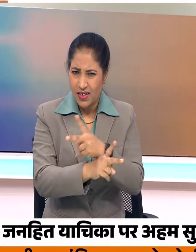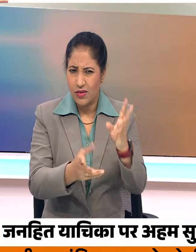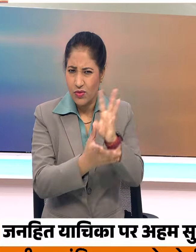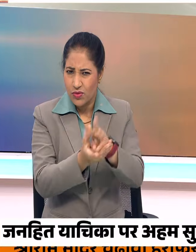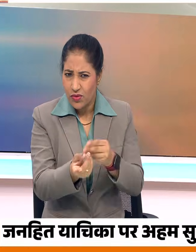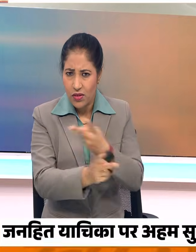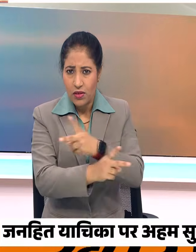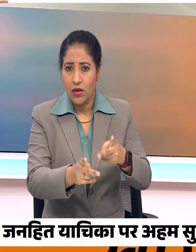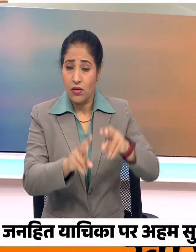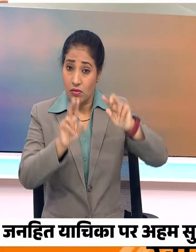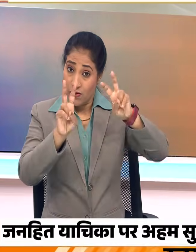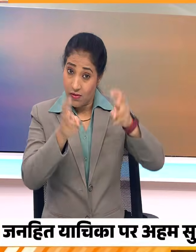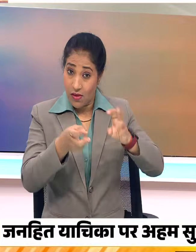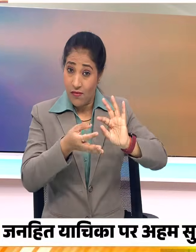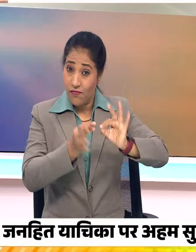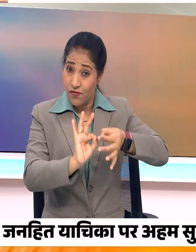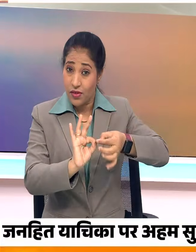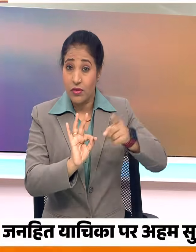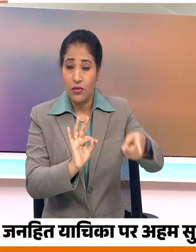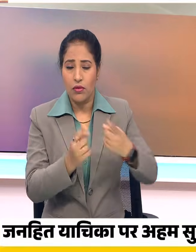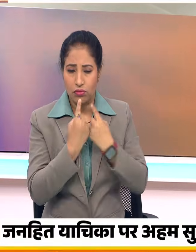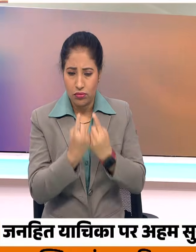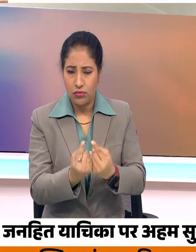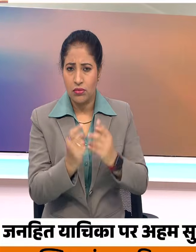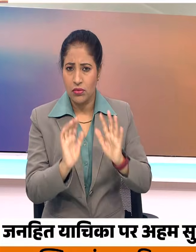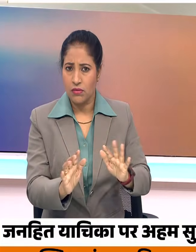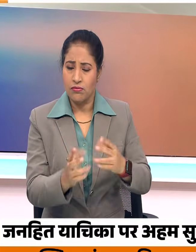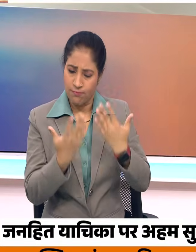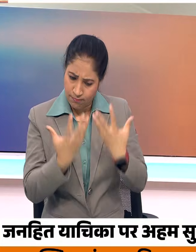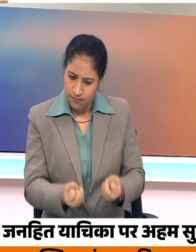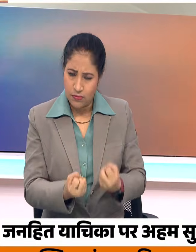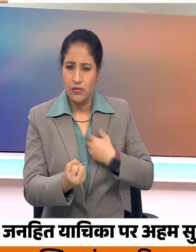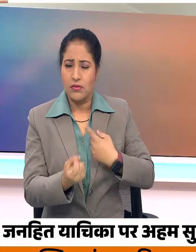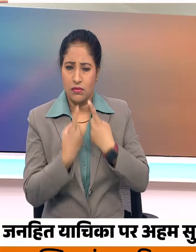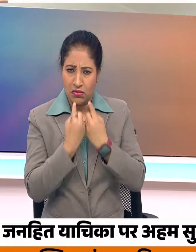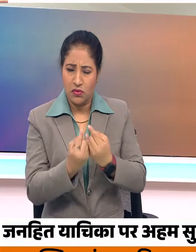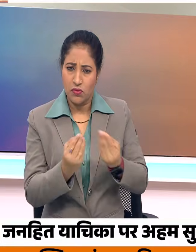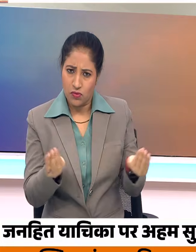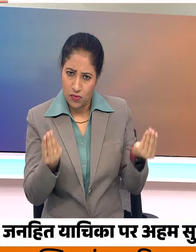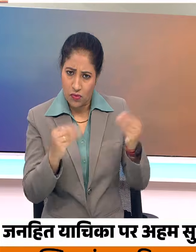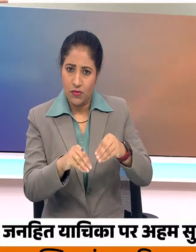तय समय सीमा में जांच की गई है मांग।